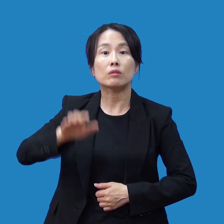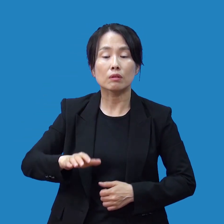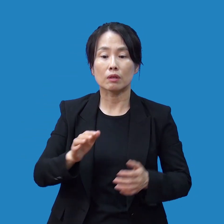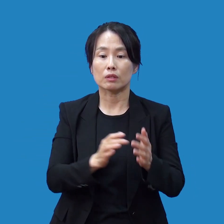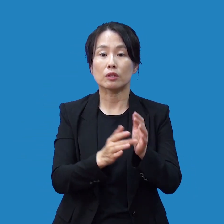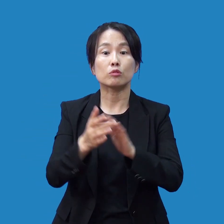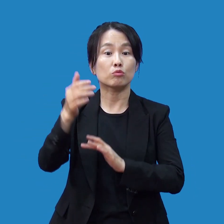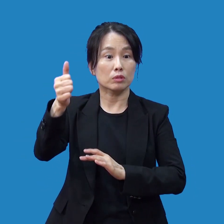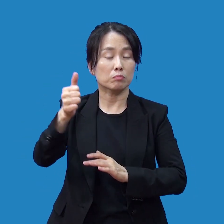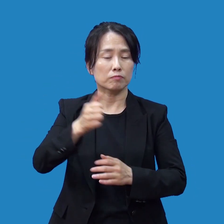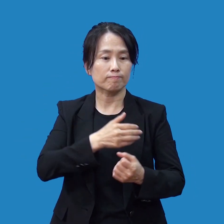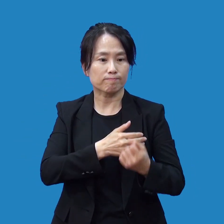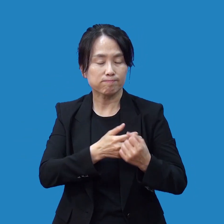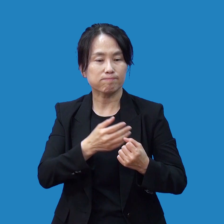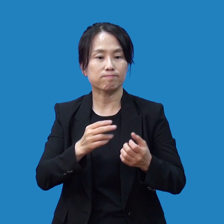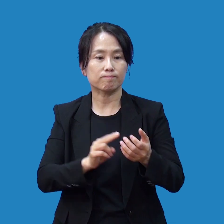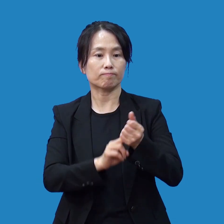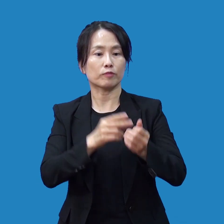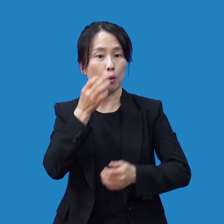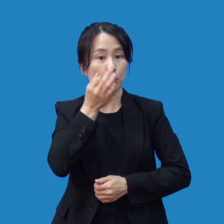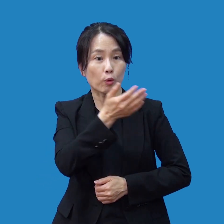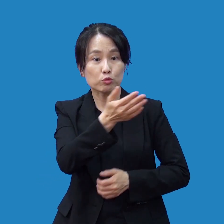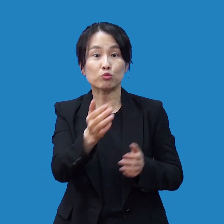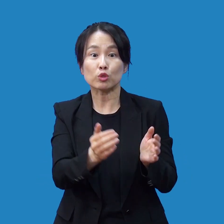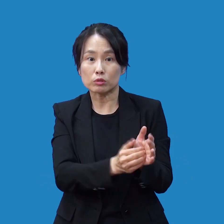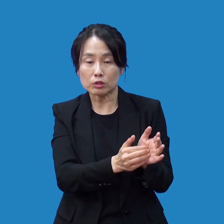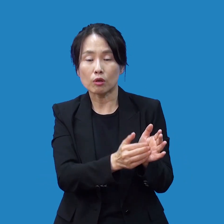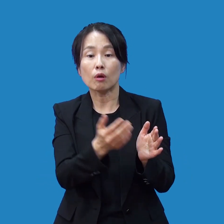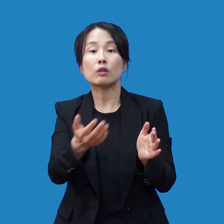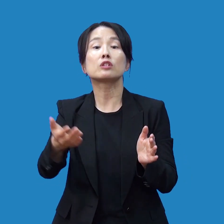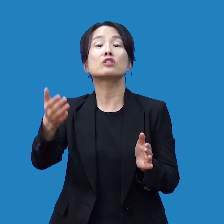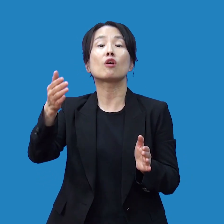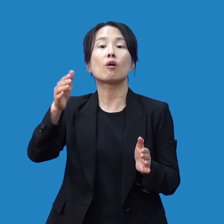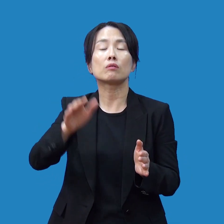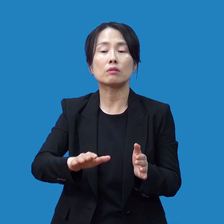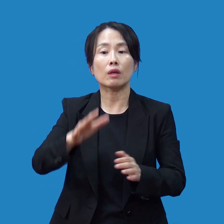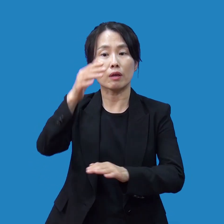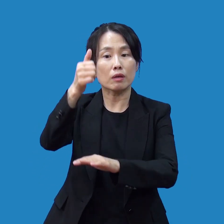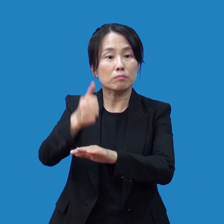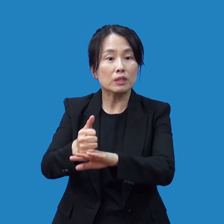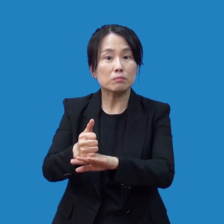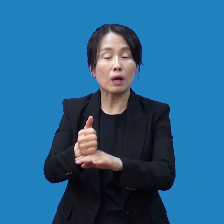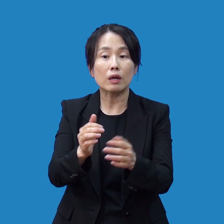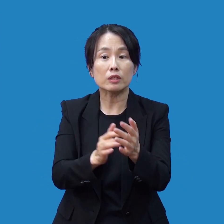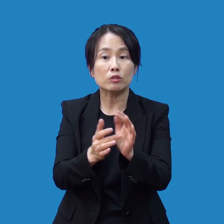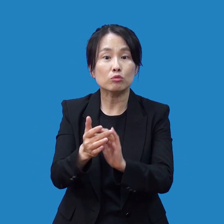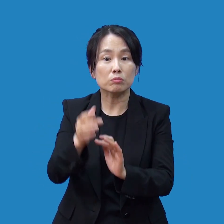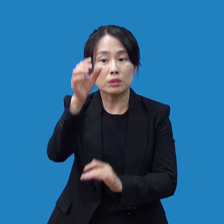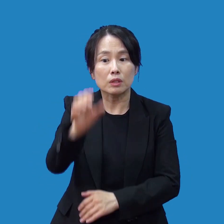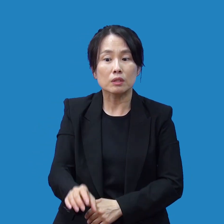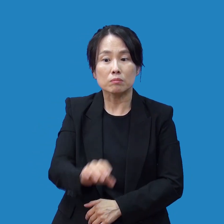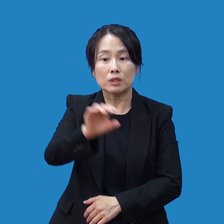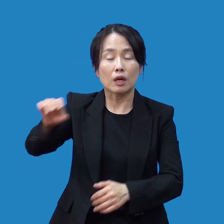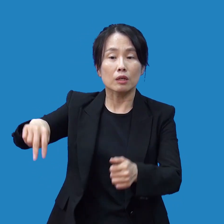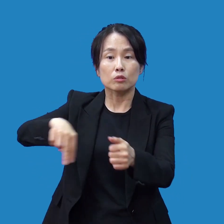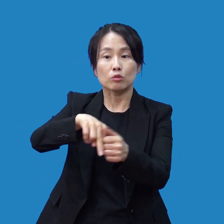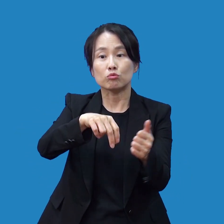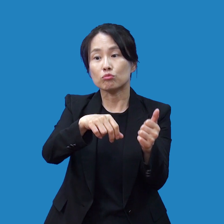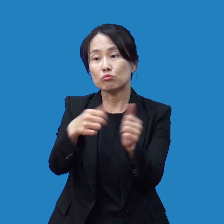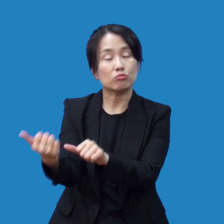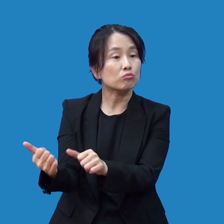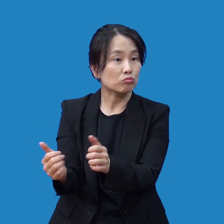이 능력도 행했고 기사도 행했고 표적도 행했는데 그 결말이 십자가에서 못 박혀 죽는